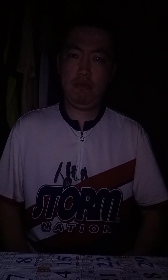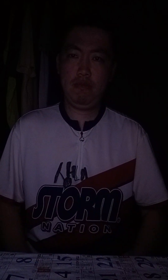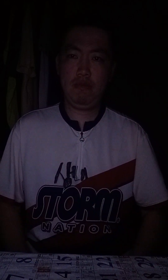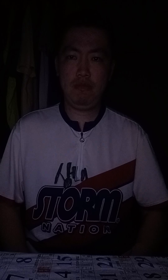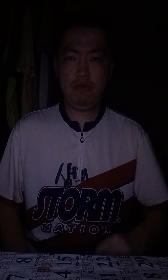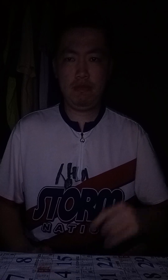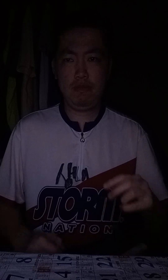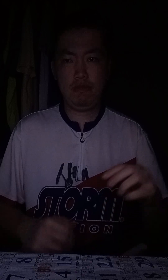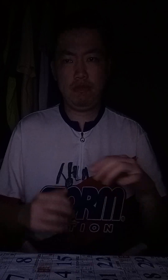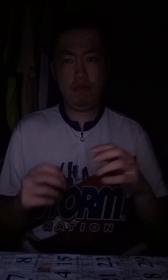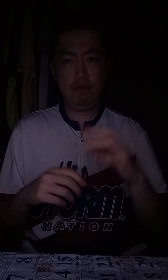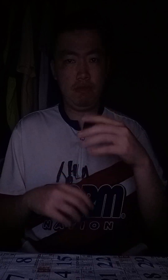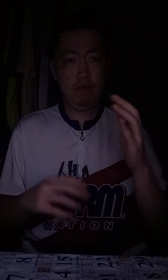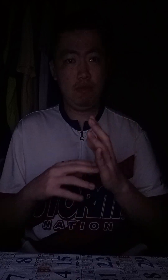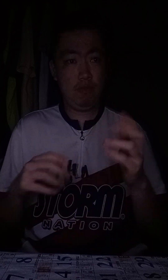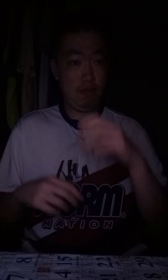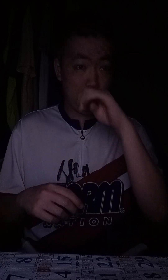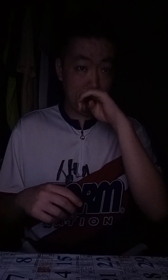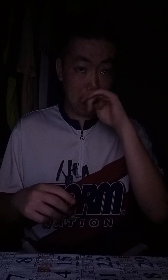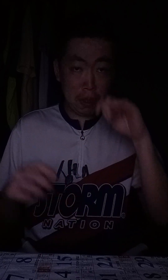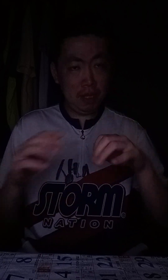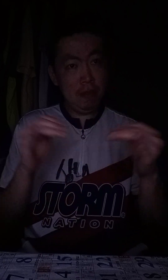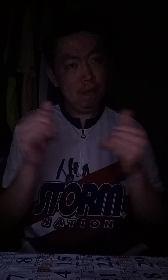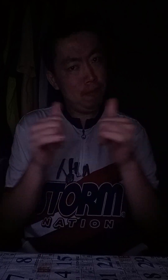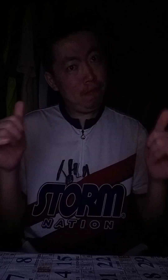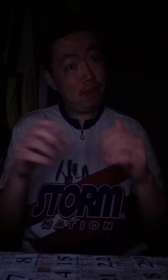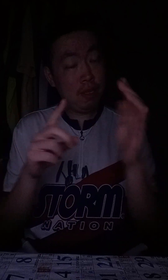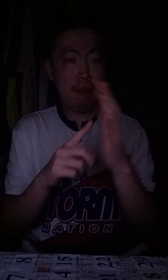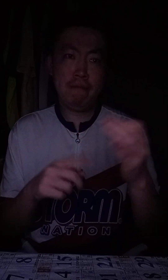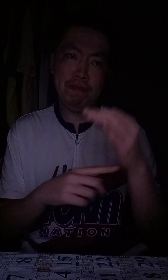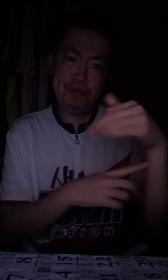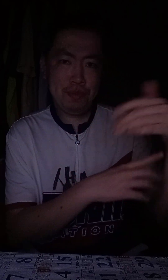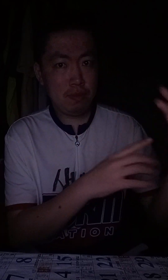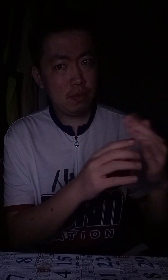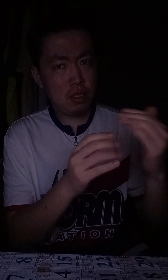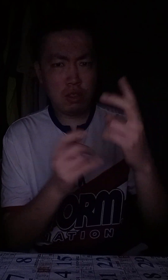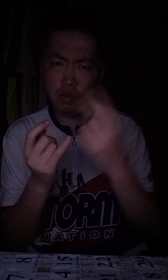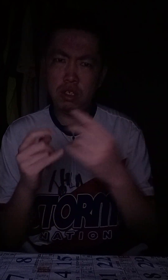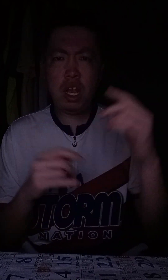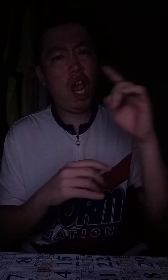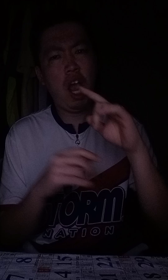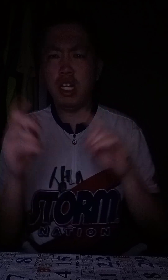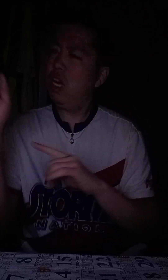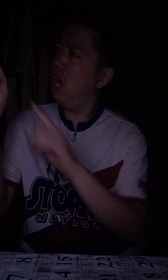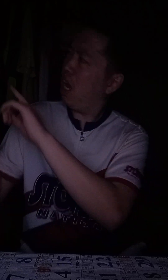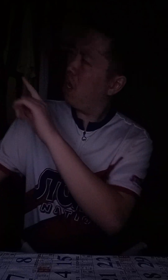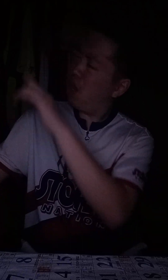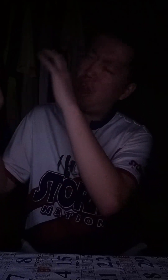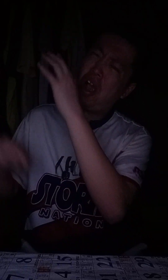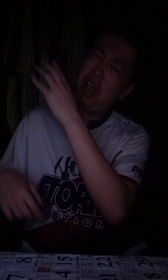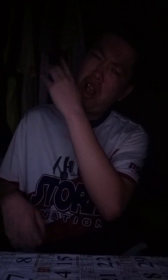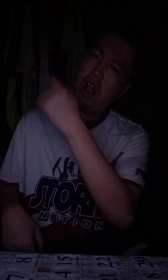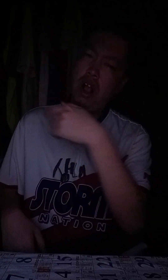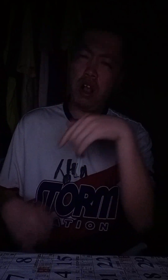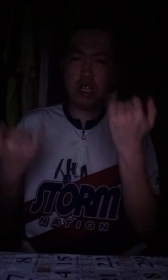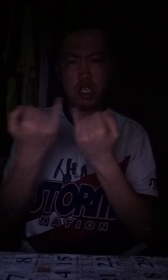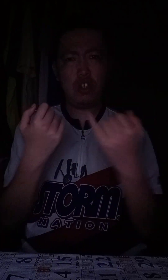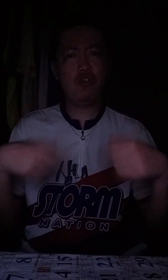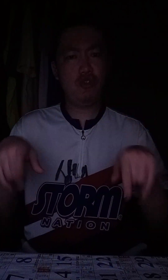그 아이 아빠한테 단체 카톡을 받았나 봐요. 하느라고 갔다고 저희 애랑 친한